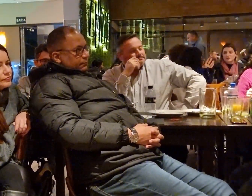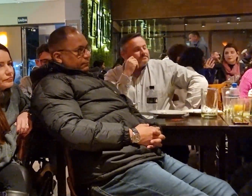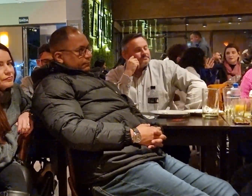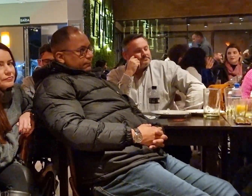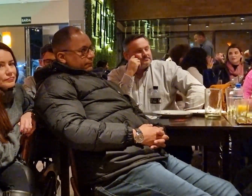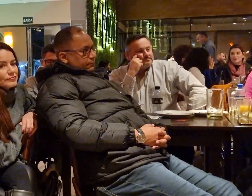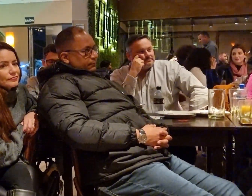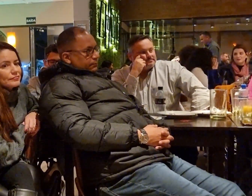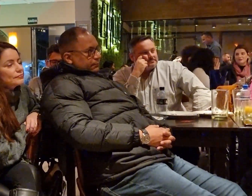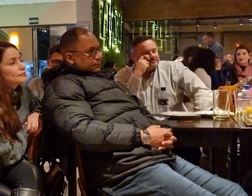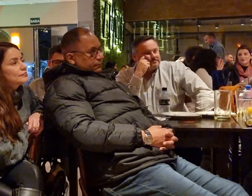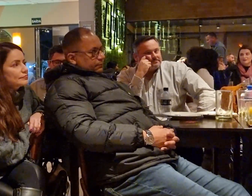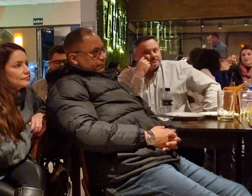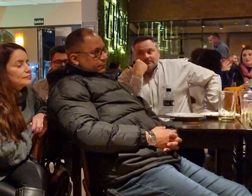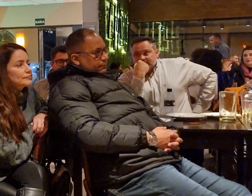Imagina, 1% só